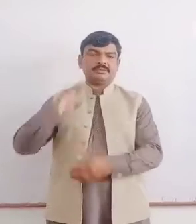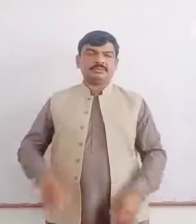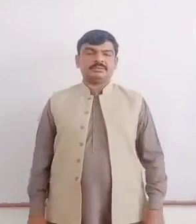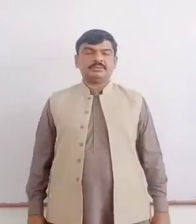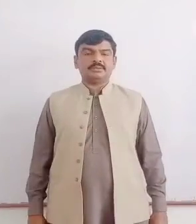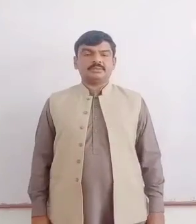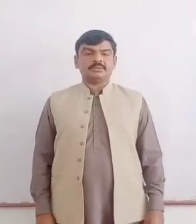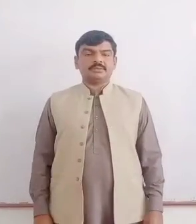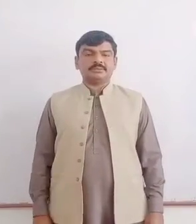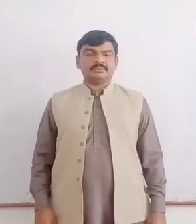زیور،